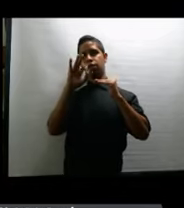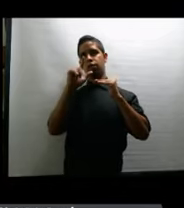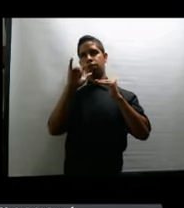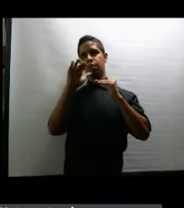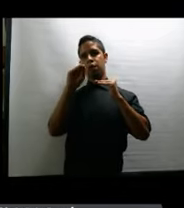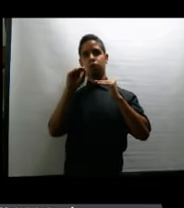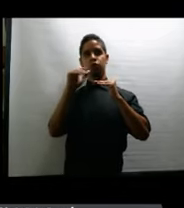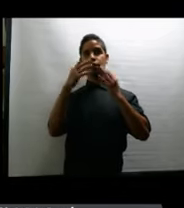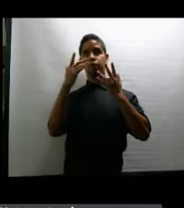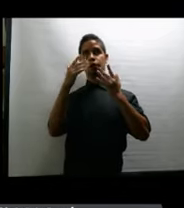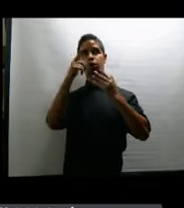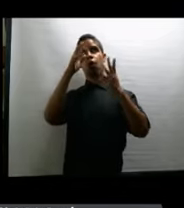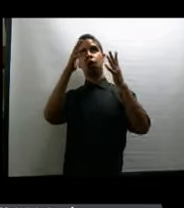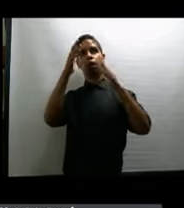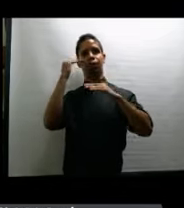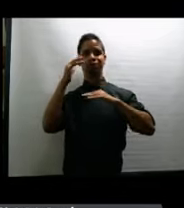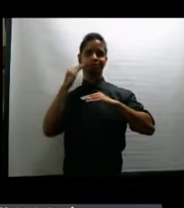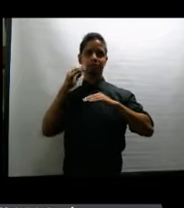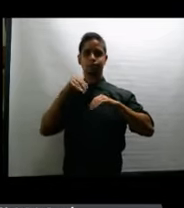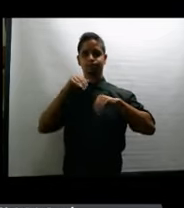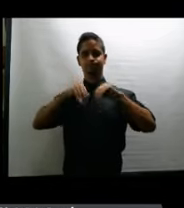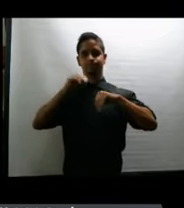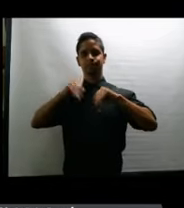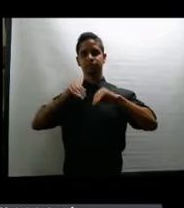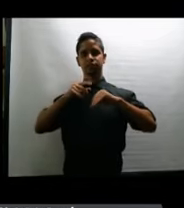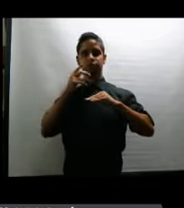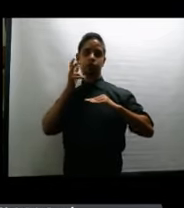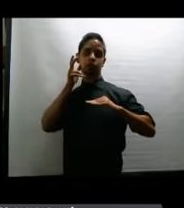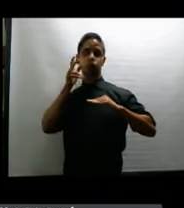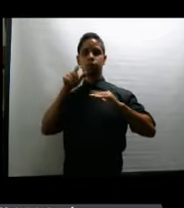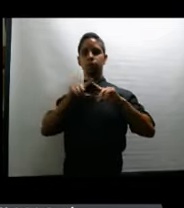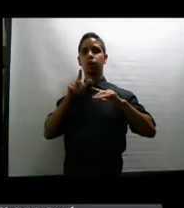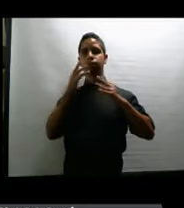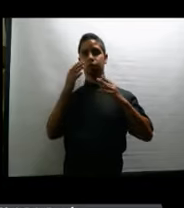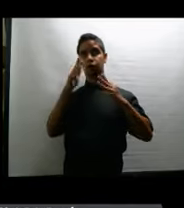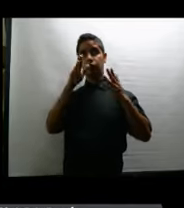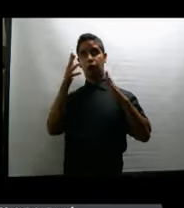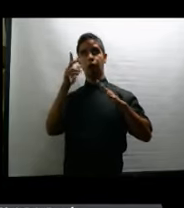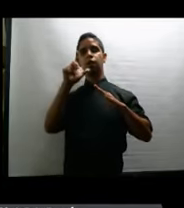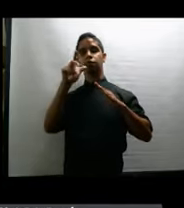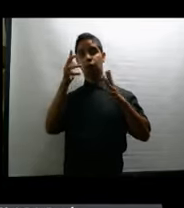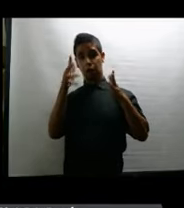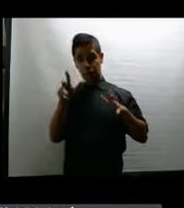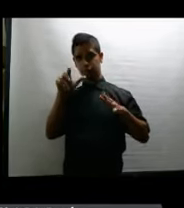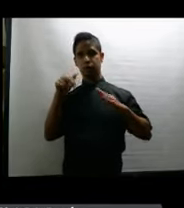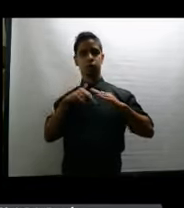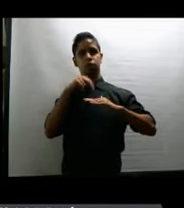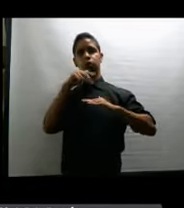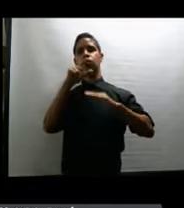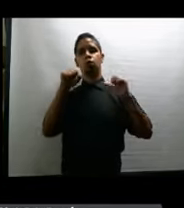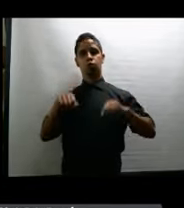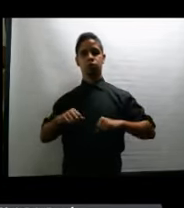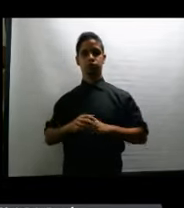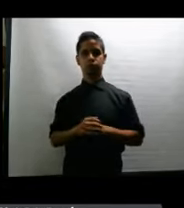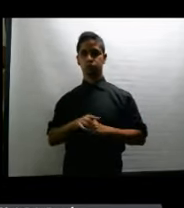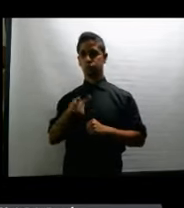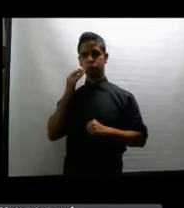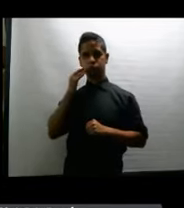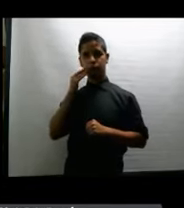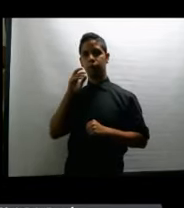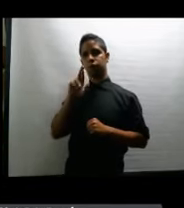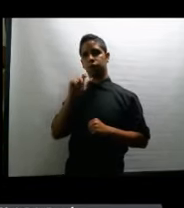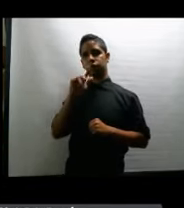zapateando. Así que, ¿este lugar es dónde? Este lugar es en la calle Recinto Sur, ajá, en el Viejo San Juan, frente, cerca del parking de